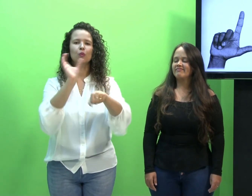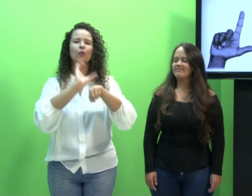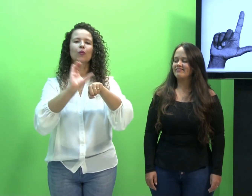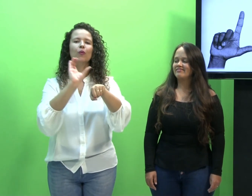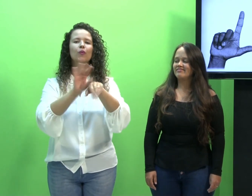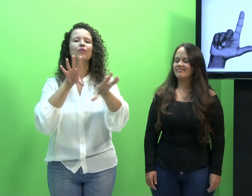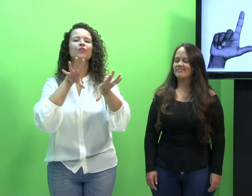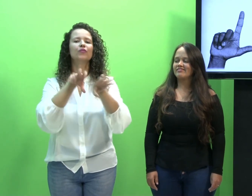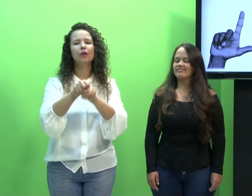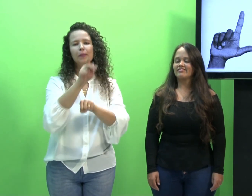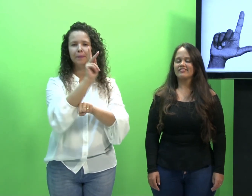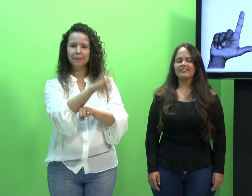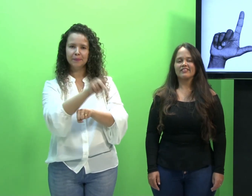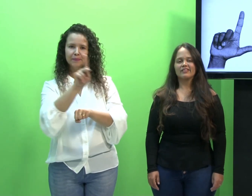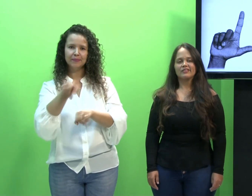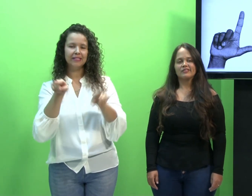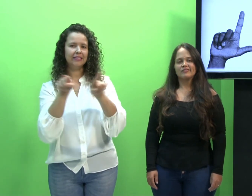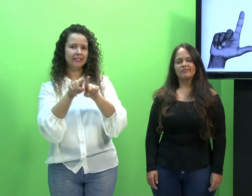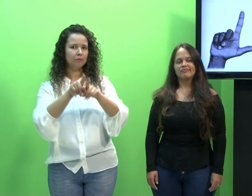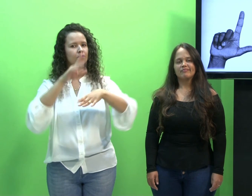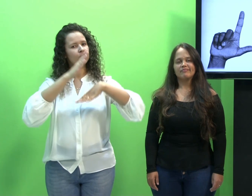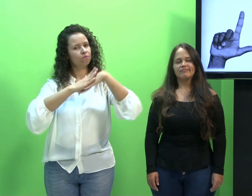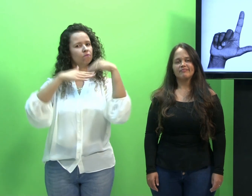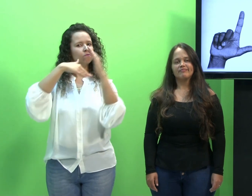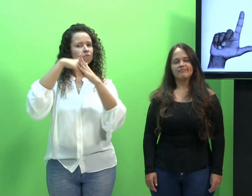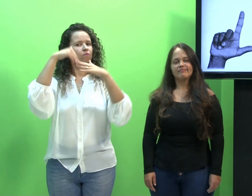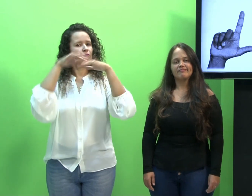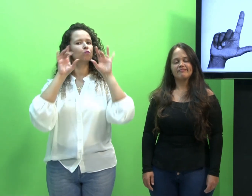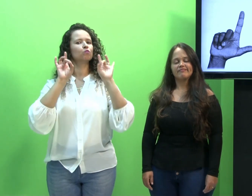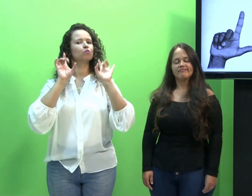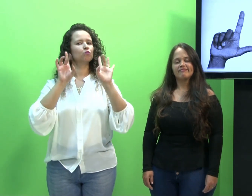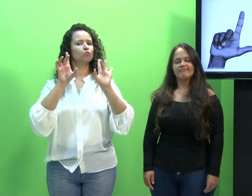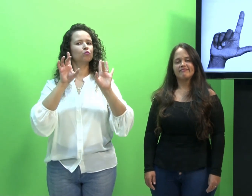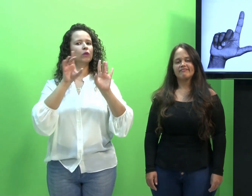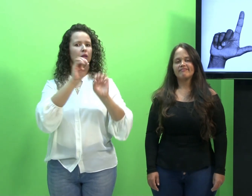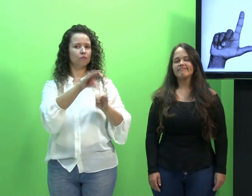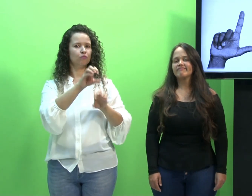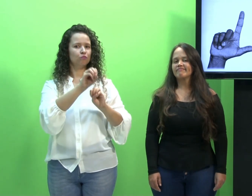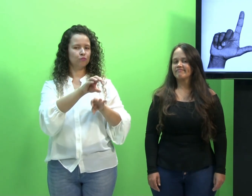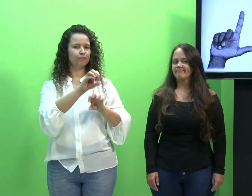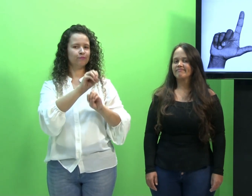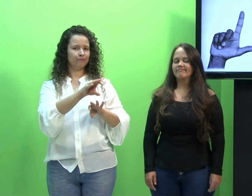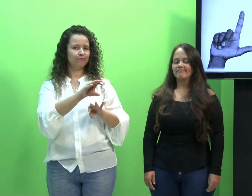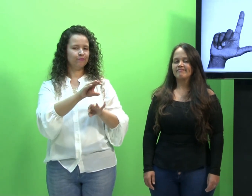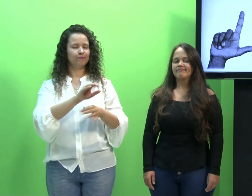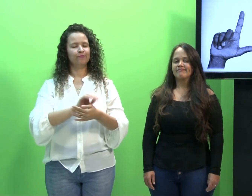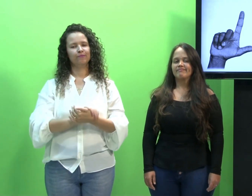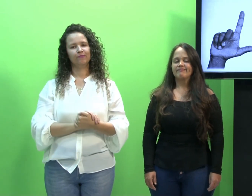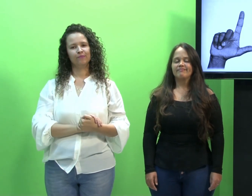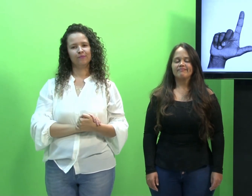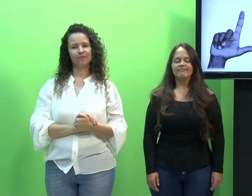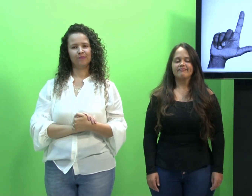de professores e profissionais da educação para o exercício do magistério.